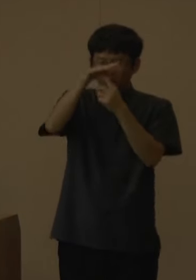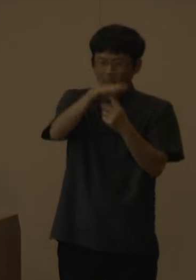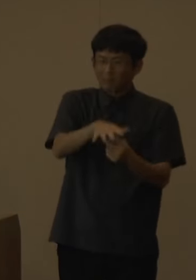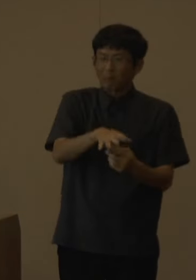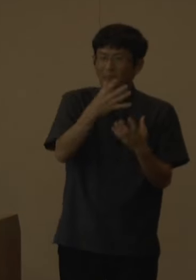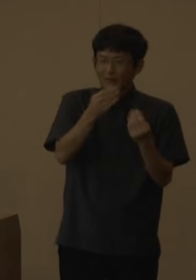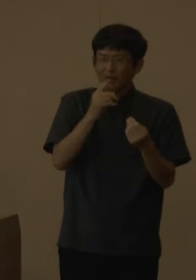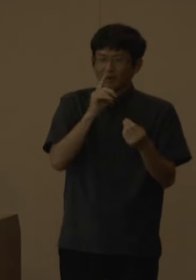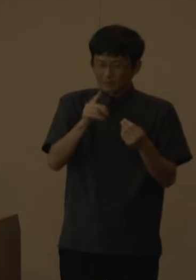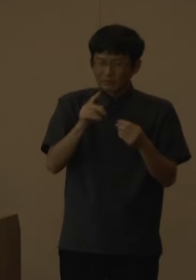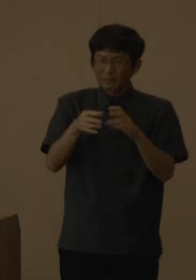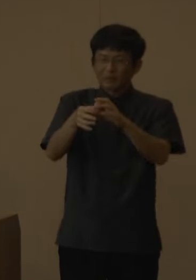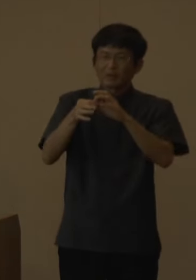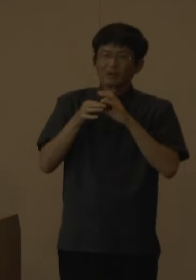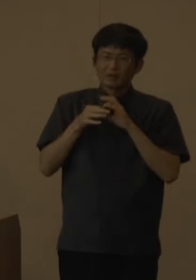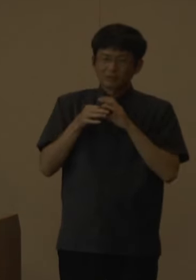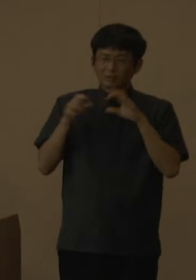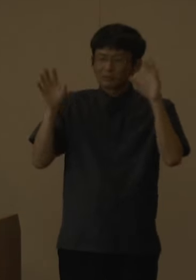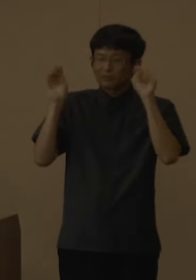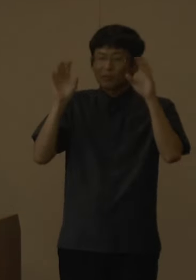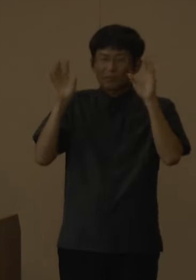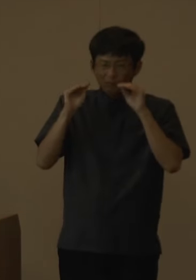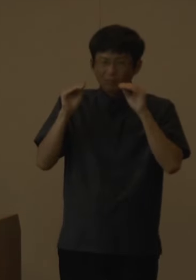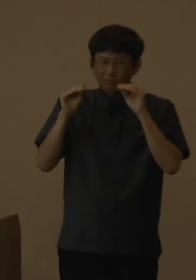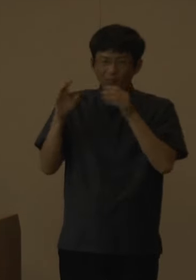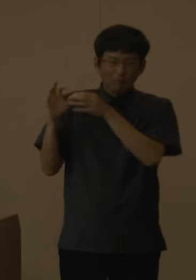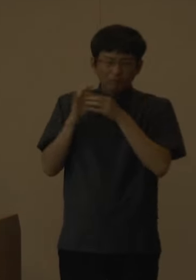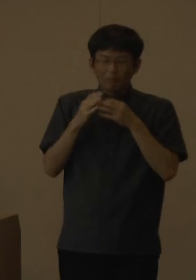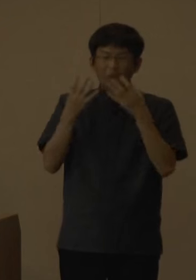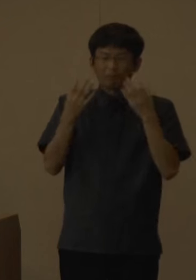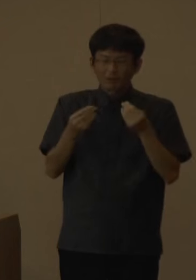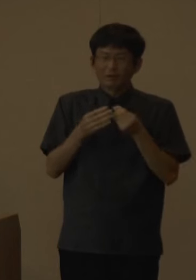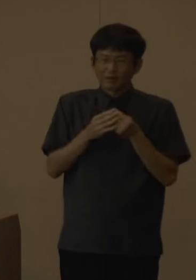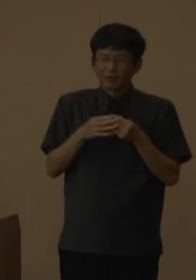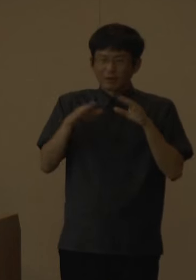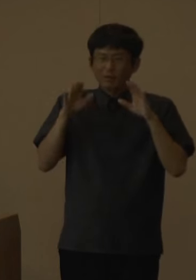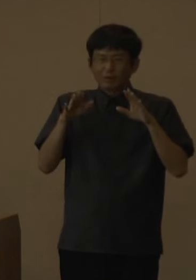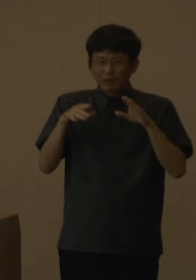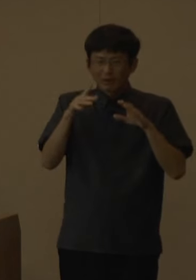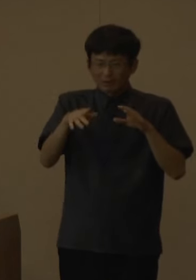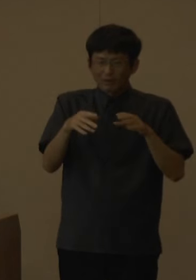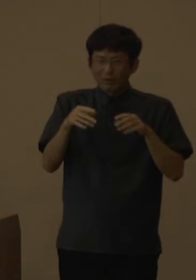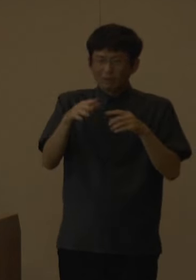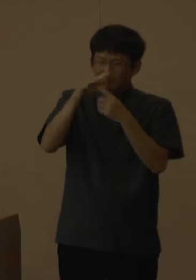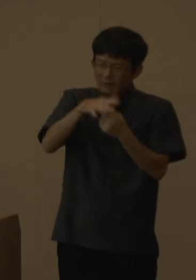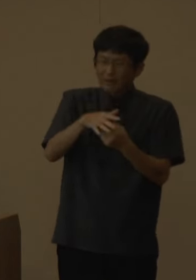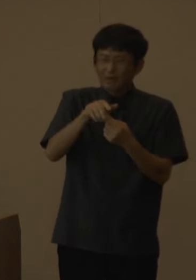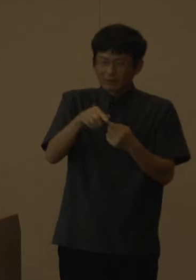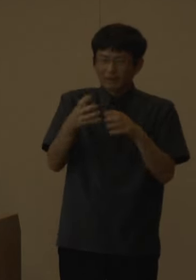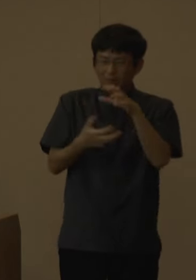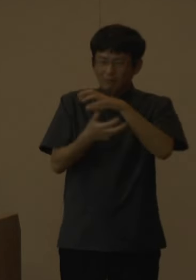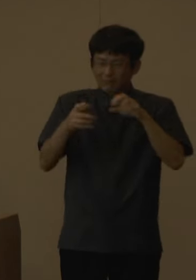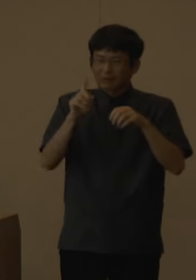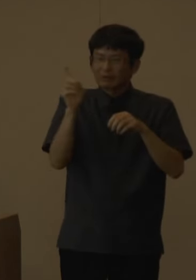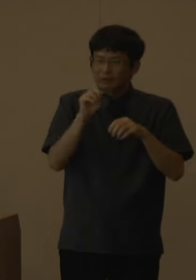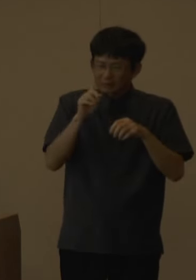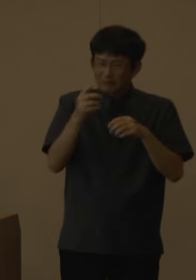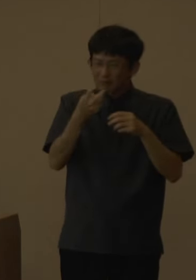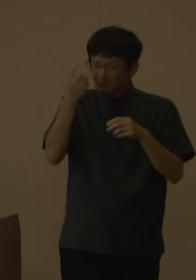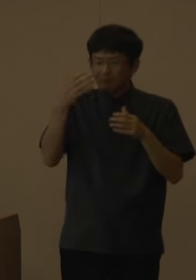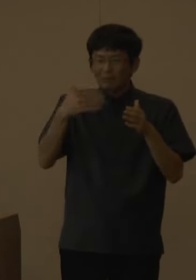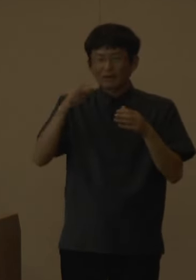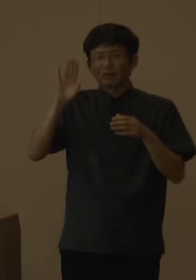で米側から、情報があったという連絡を受けました。で、今回の事故による直接的な被害は確認されていないんですが、県